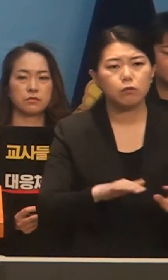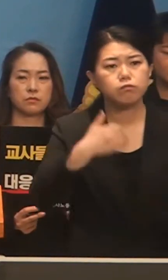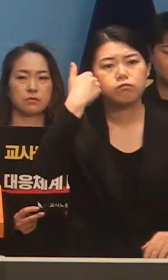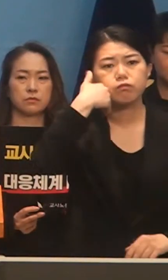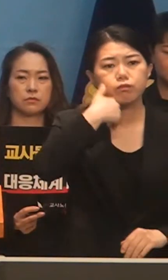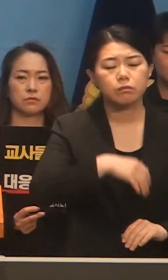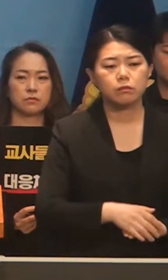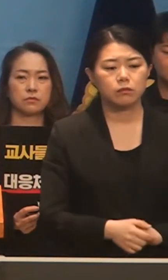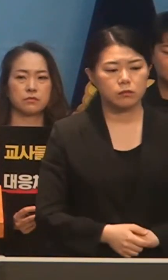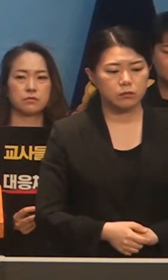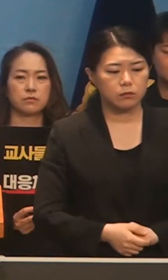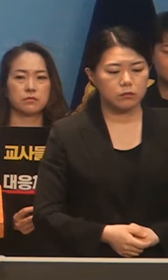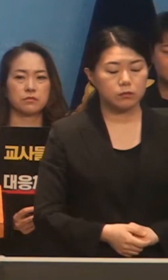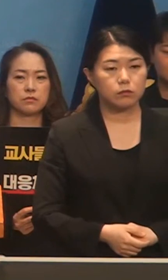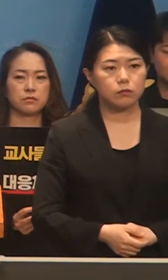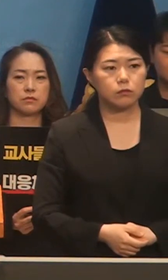있을까요?